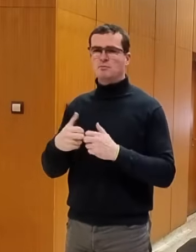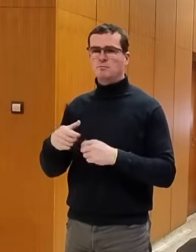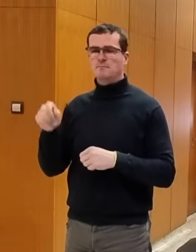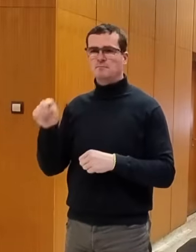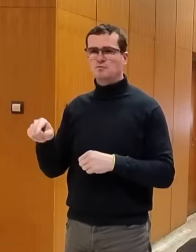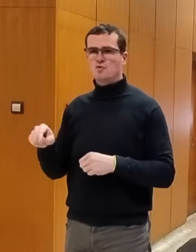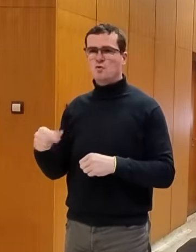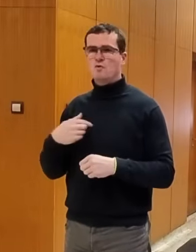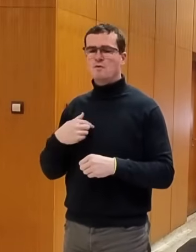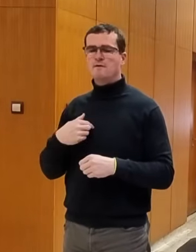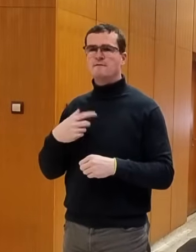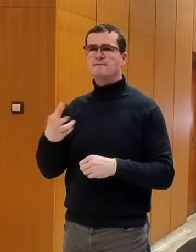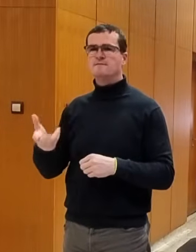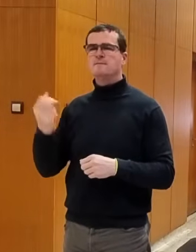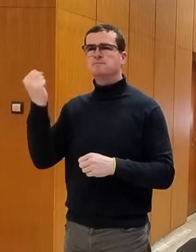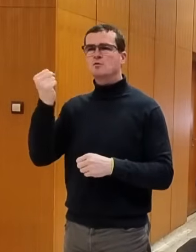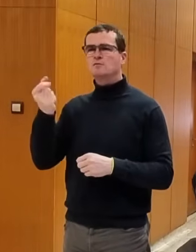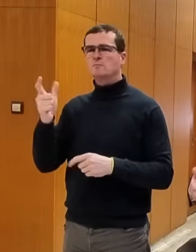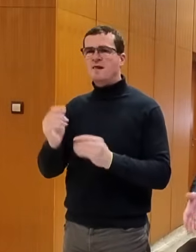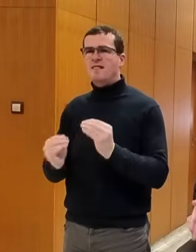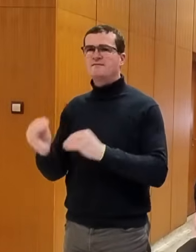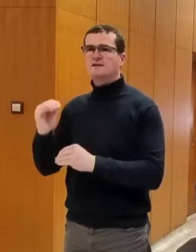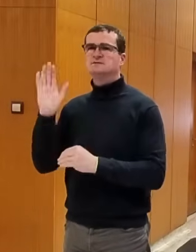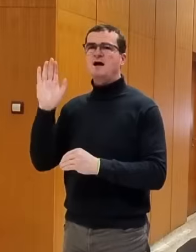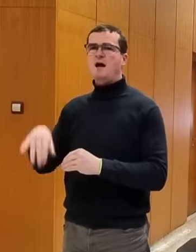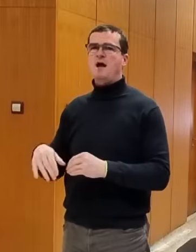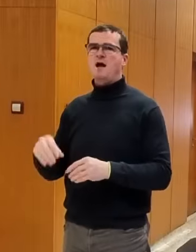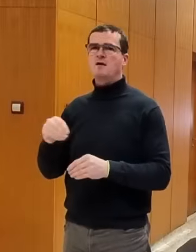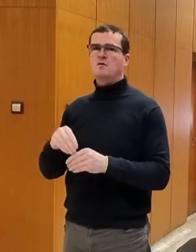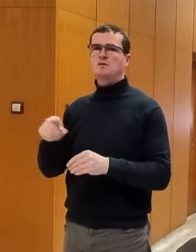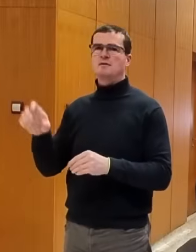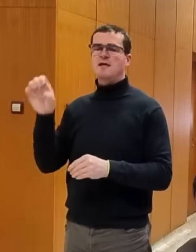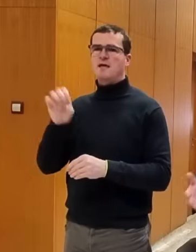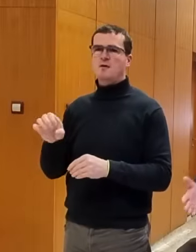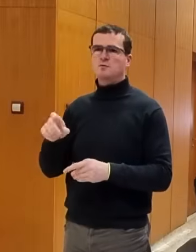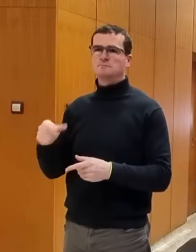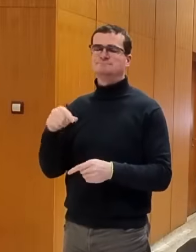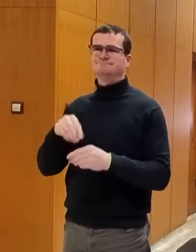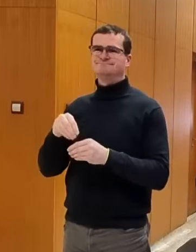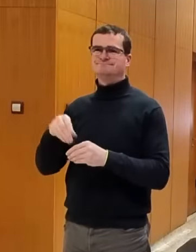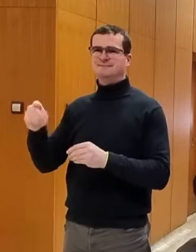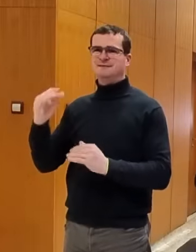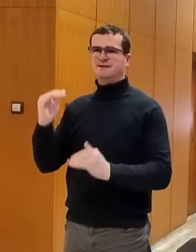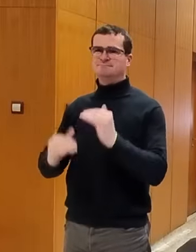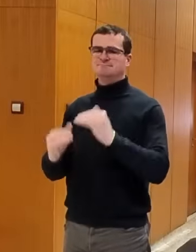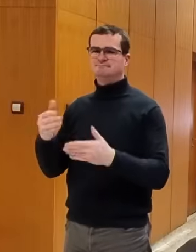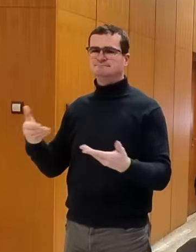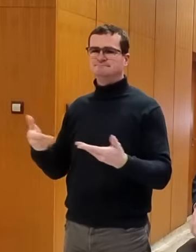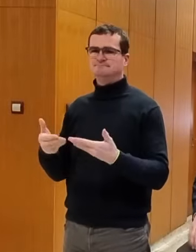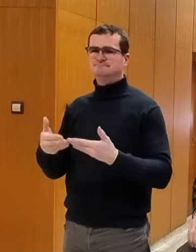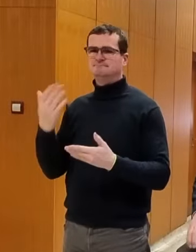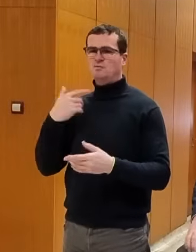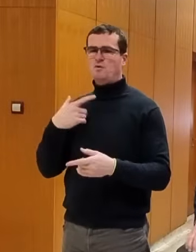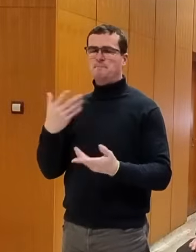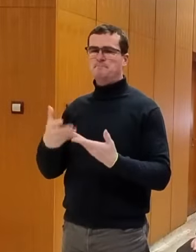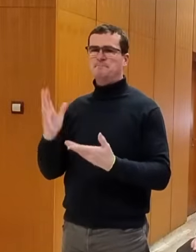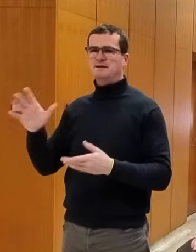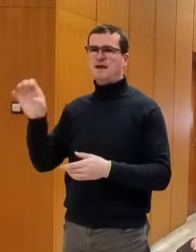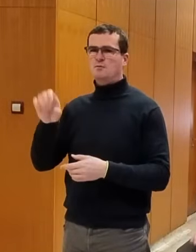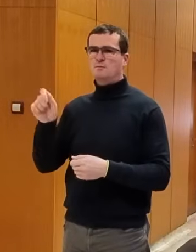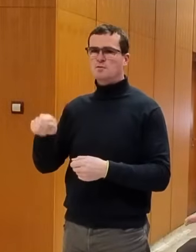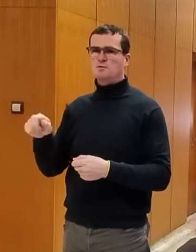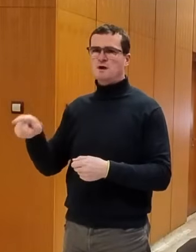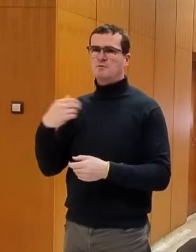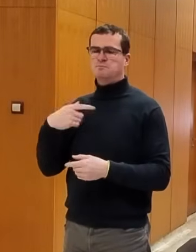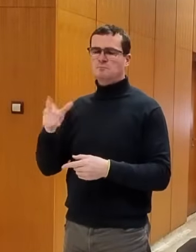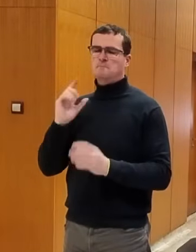že subvenčný podvod mal vyššiu trestnú sadzbu ako tieto európske. Takže tam sme tie sadzby tak zosúladili, aby bola príslušná Európska